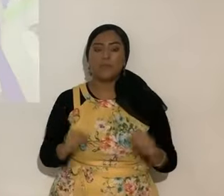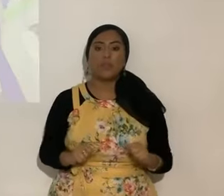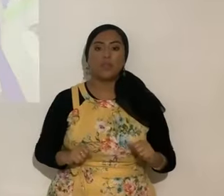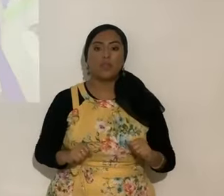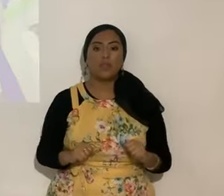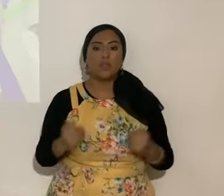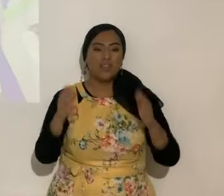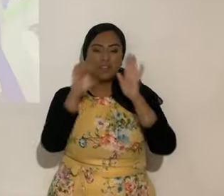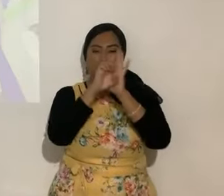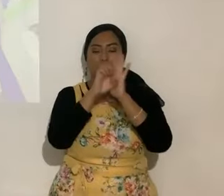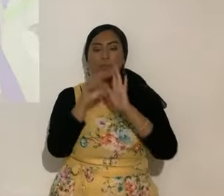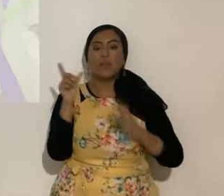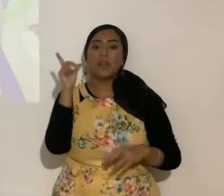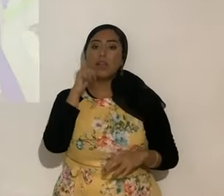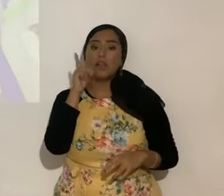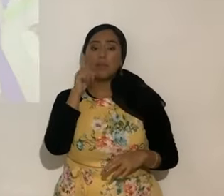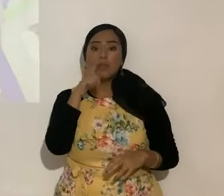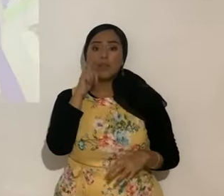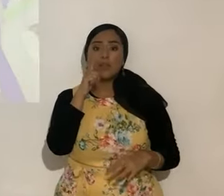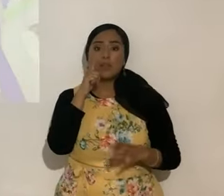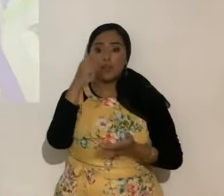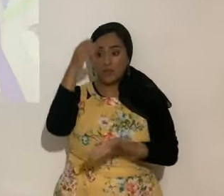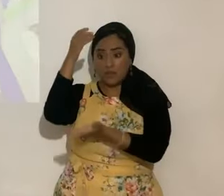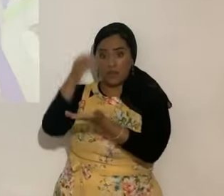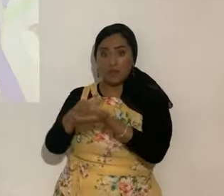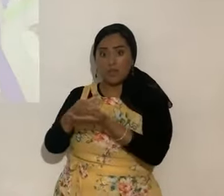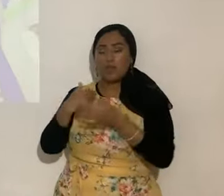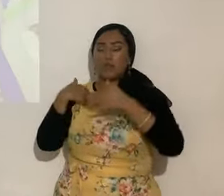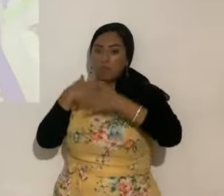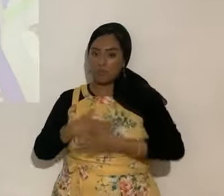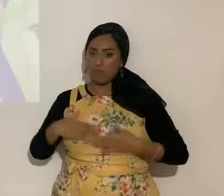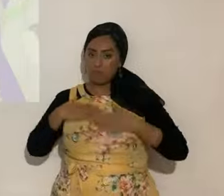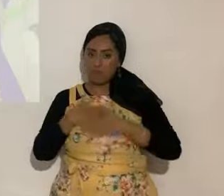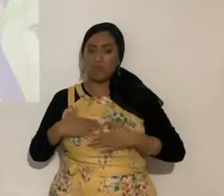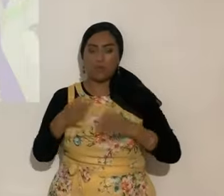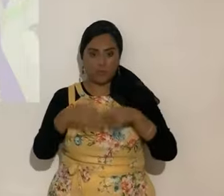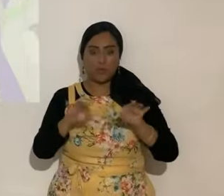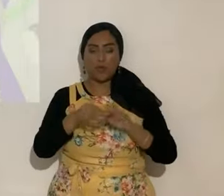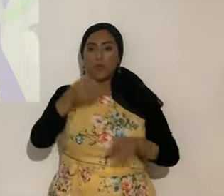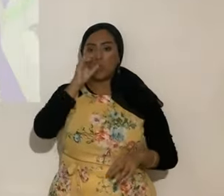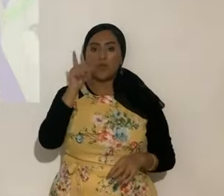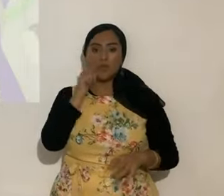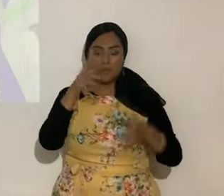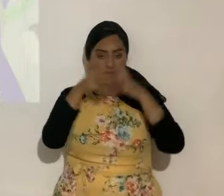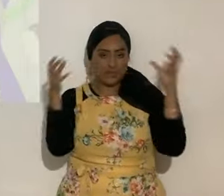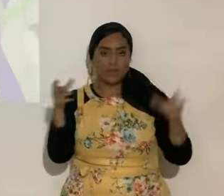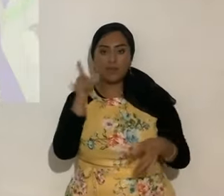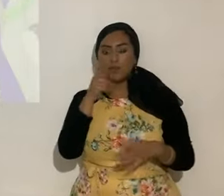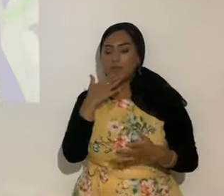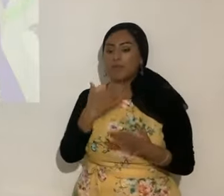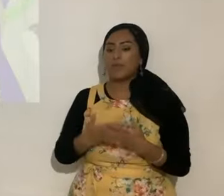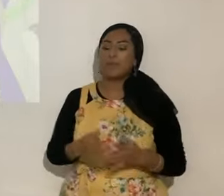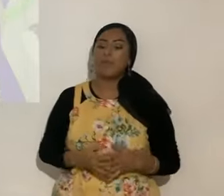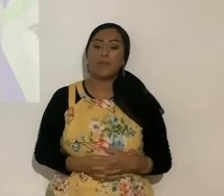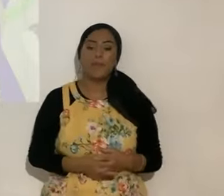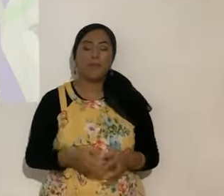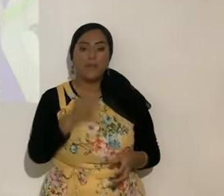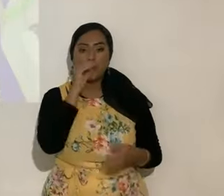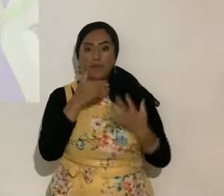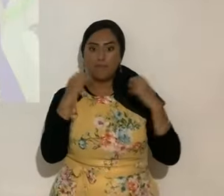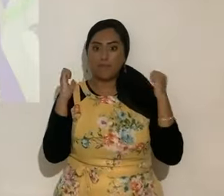una limonada, perfecto, la limonada, uh, sí, la disfruta uno, yo no digo que no se tome limonada, hay que tomar mucha limonada, es bueno, sí,